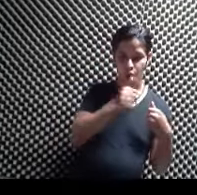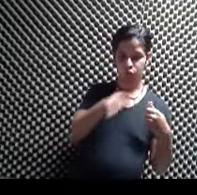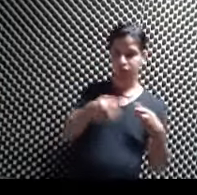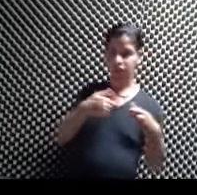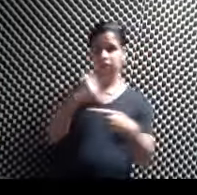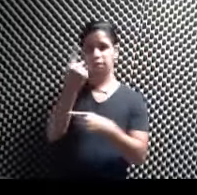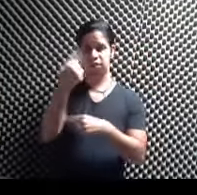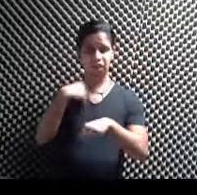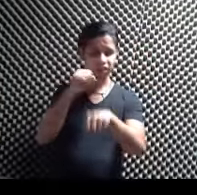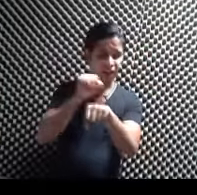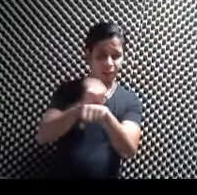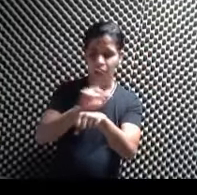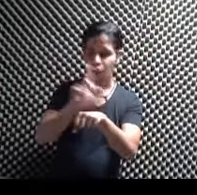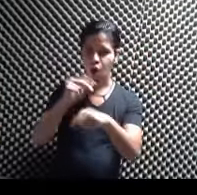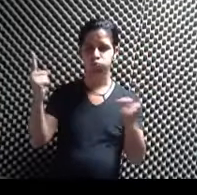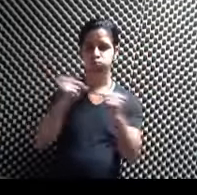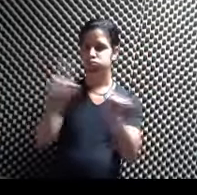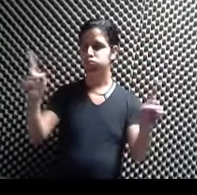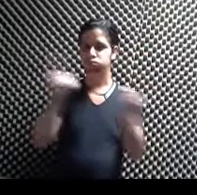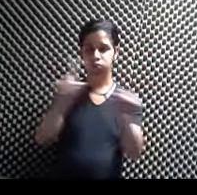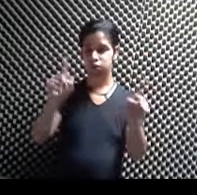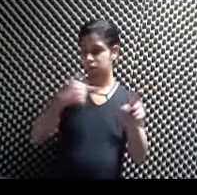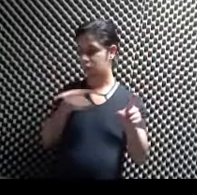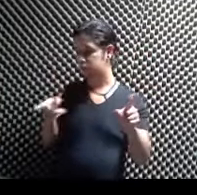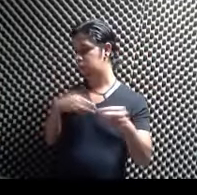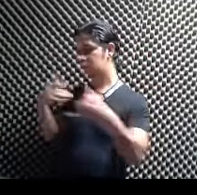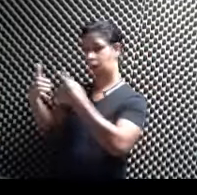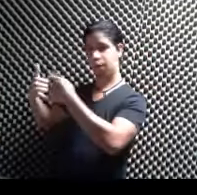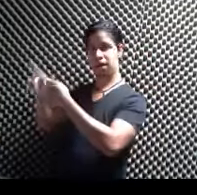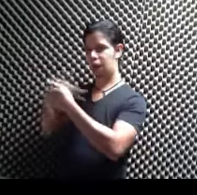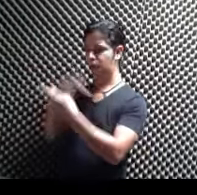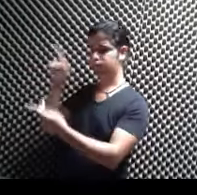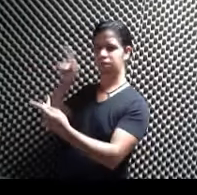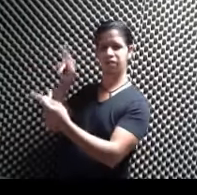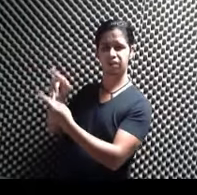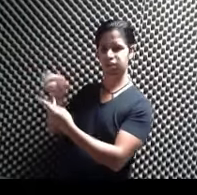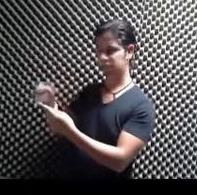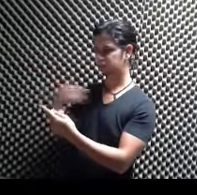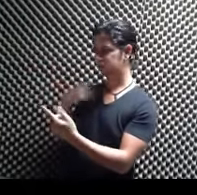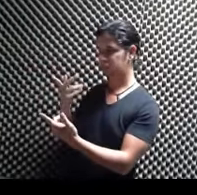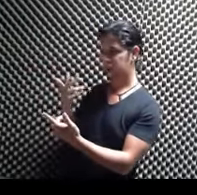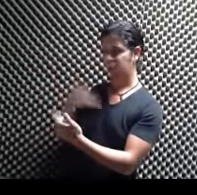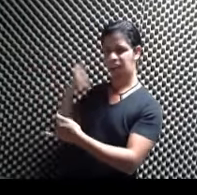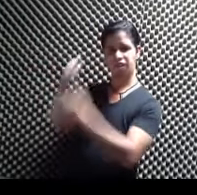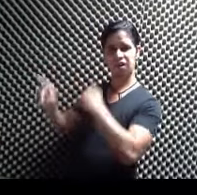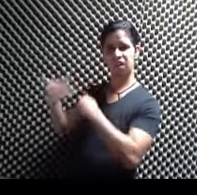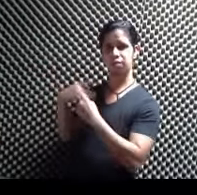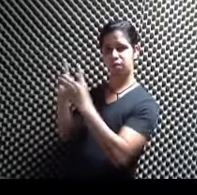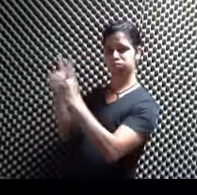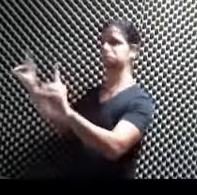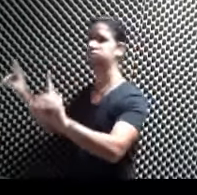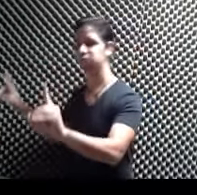nunca, tanto trabajando, que si está la pareja perfecta, que cuando tú vienes a ver son los que al final terminan divorciados,